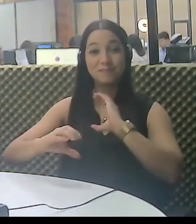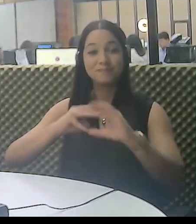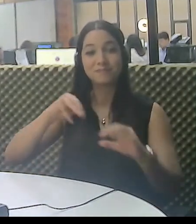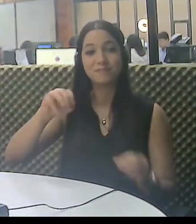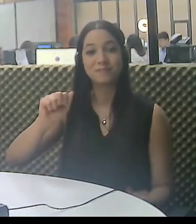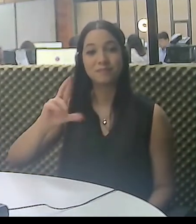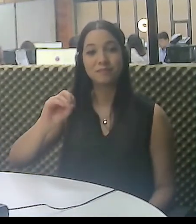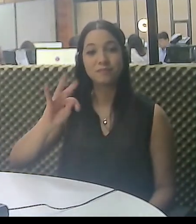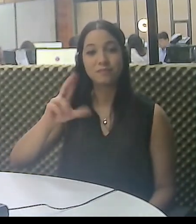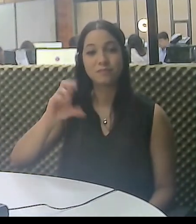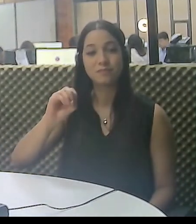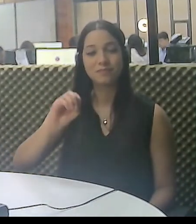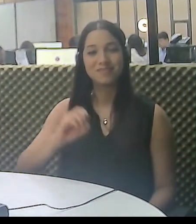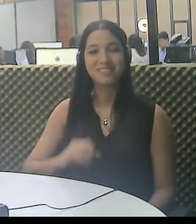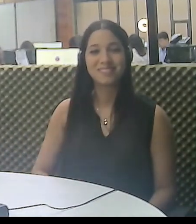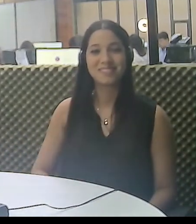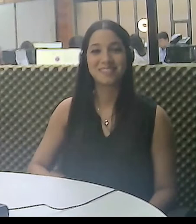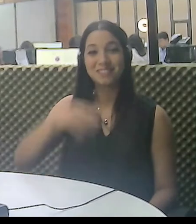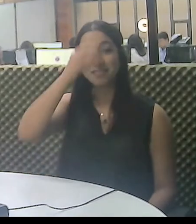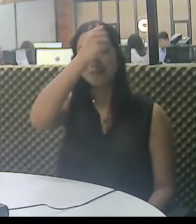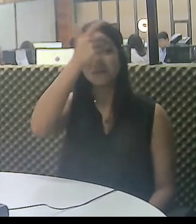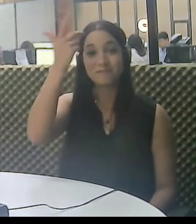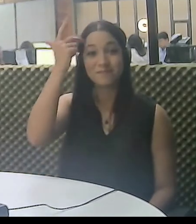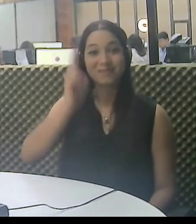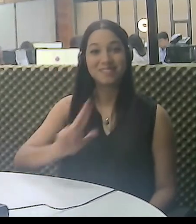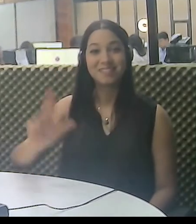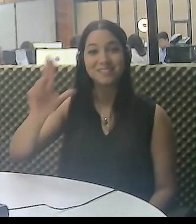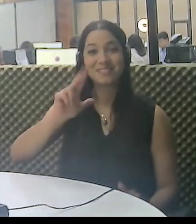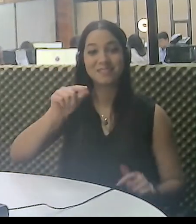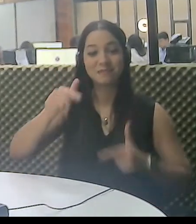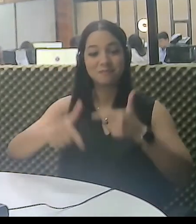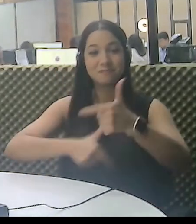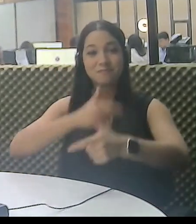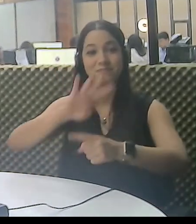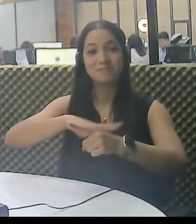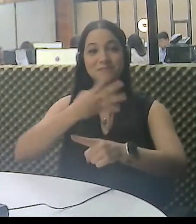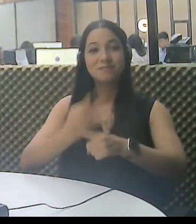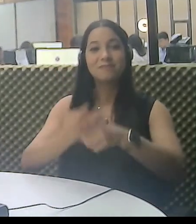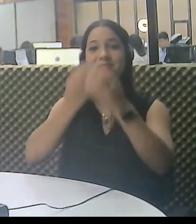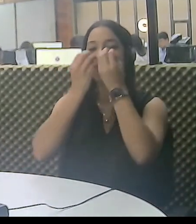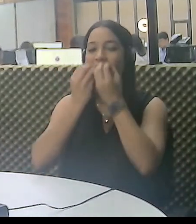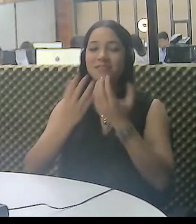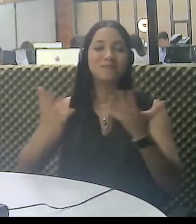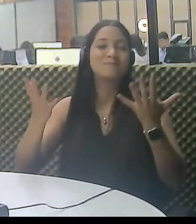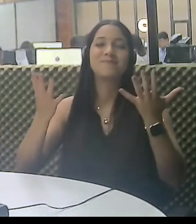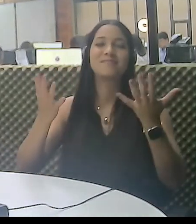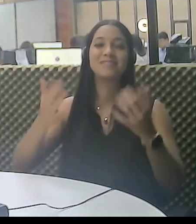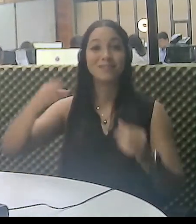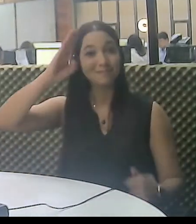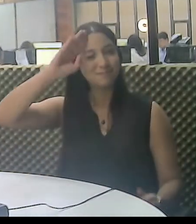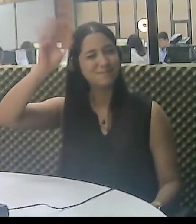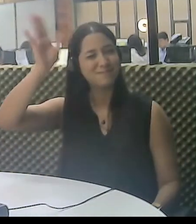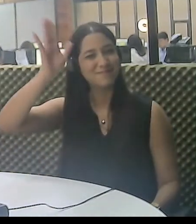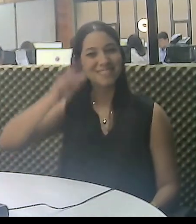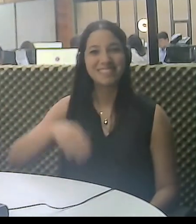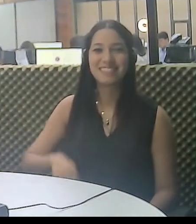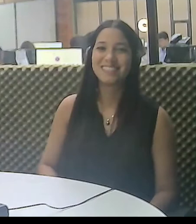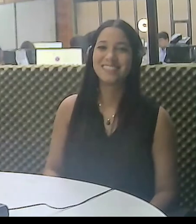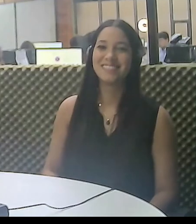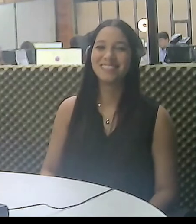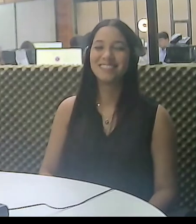Comunicação, Marco Túlio de Castro Kalimann. Prefeitura de Uberlândia. Fazer mais, fazer bem. Até a